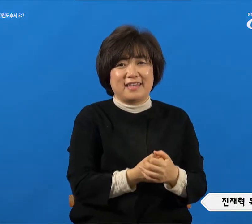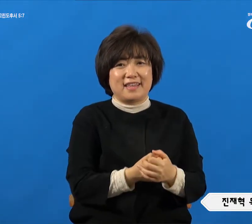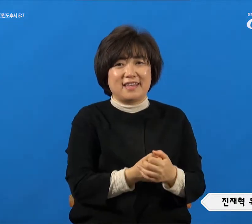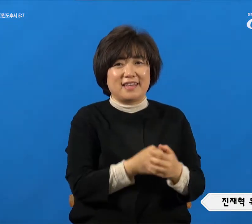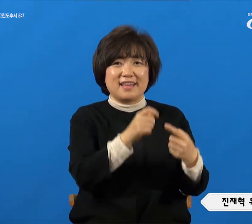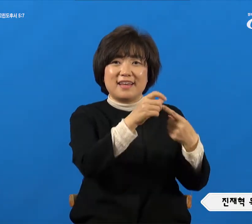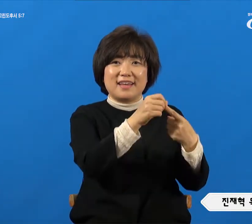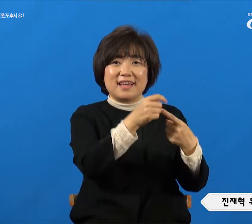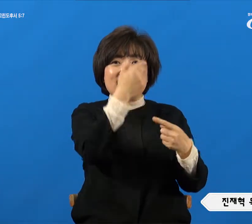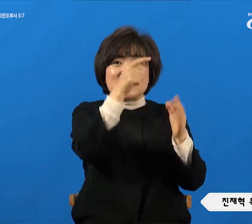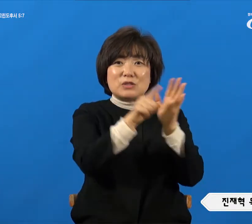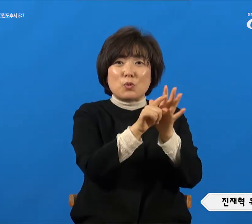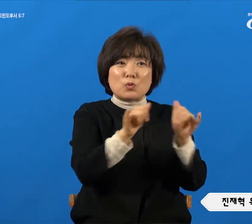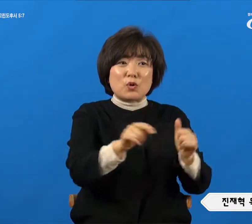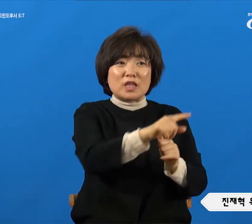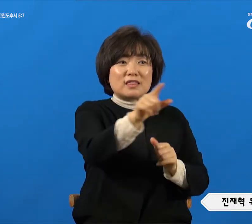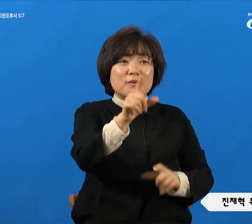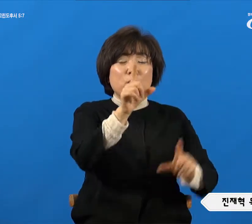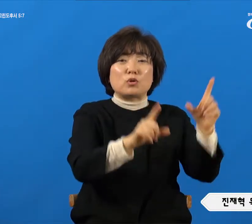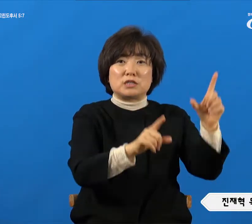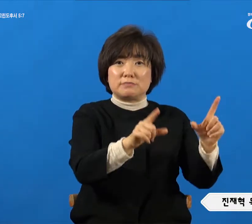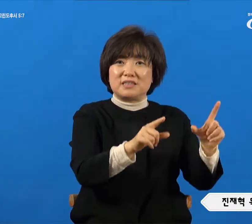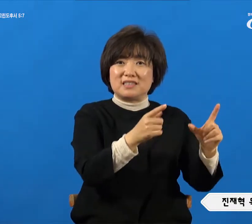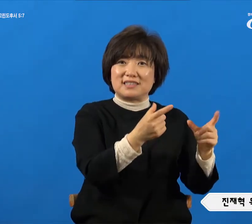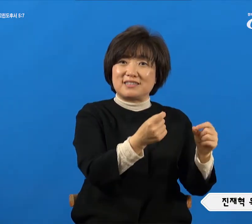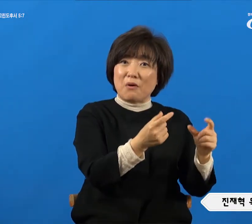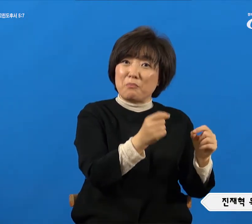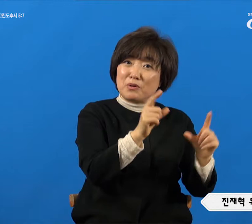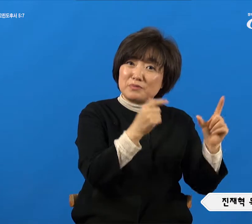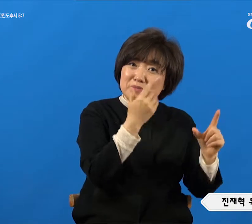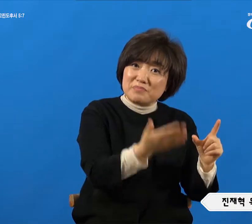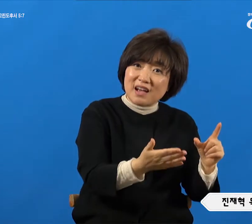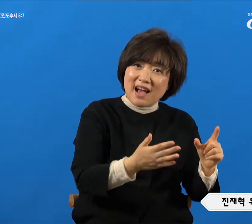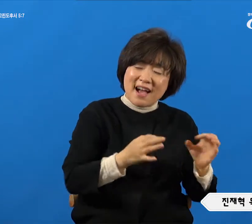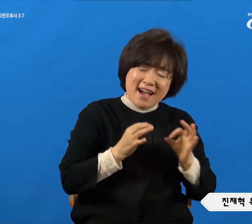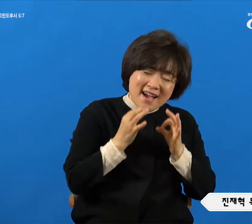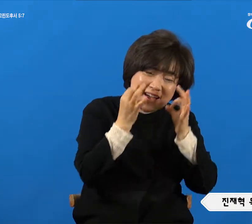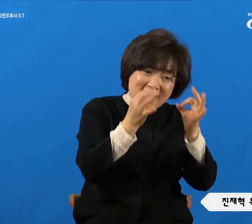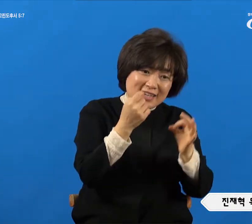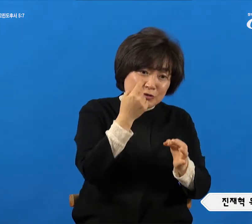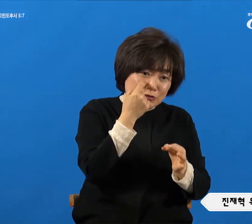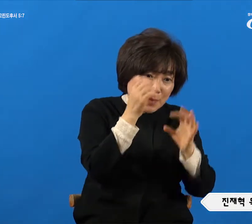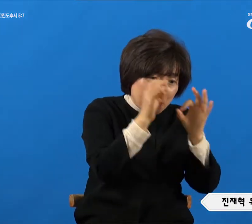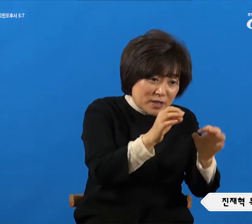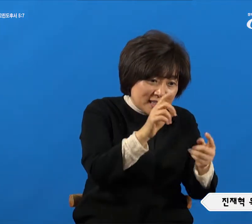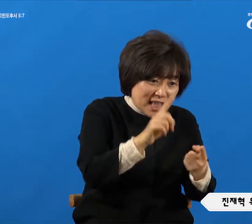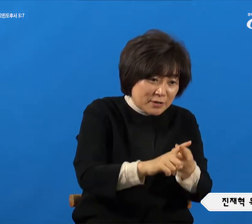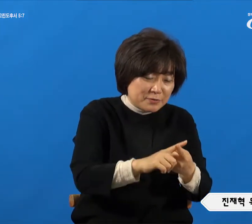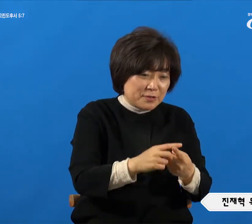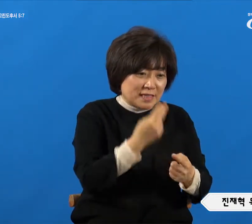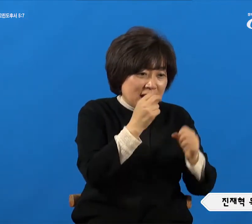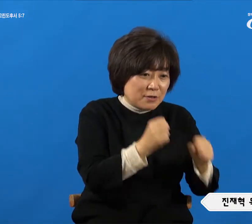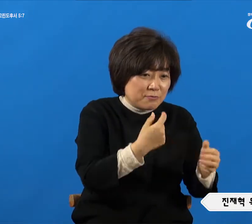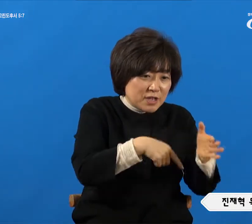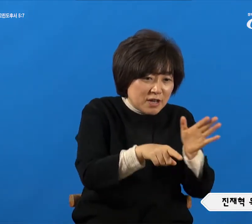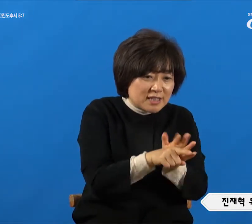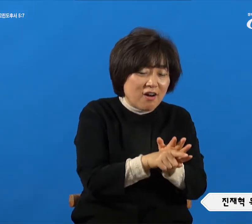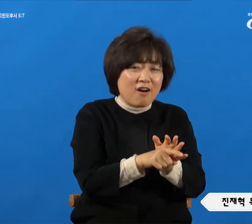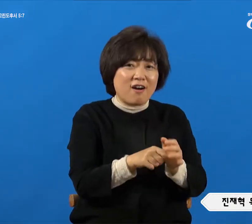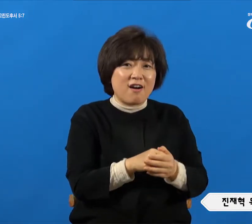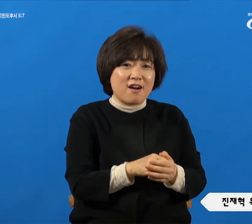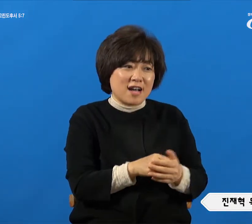합니다. 우리 크리스천들의 삶이 그런 모습입니까? 눈에 보이는 것, 생존을